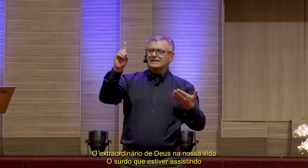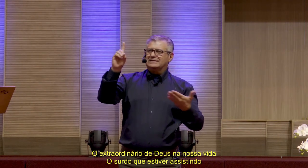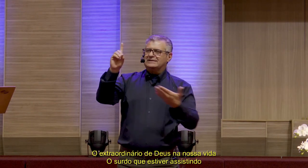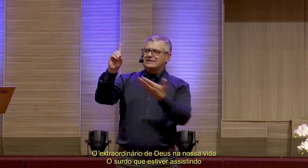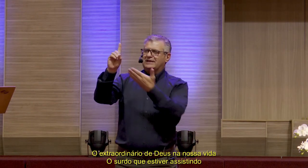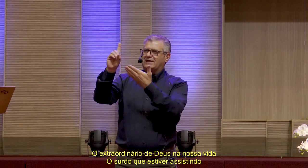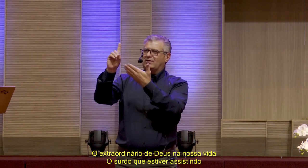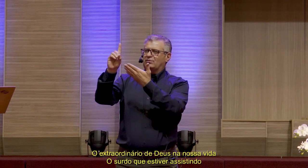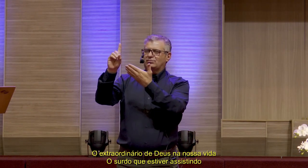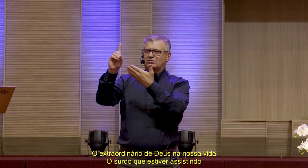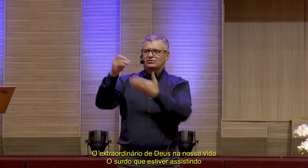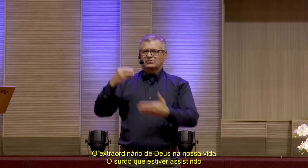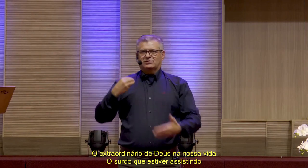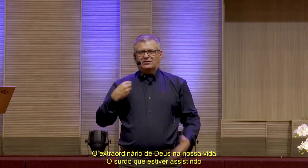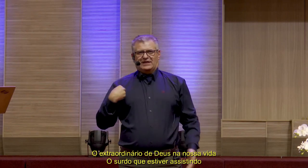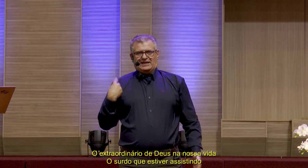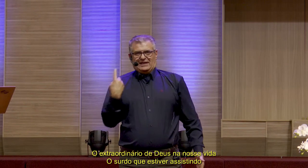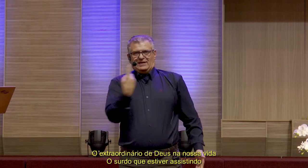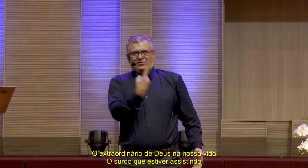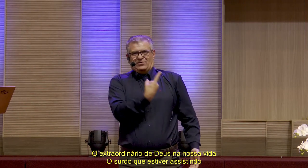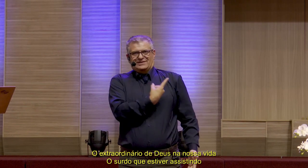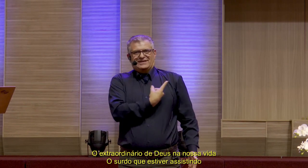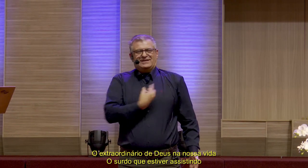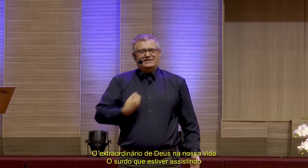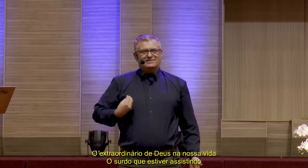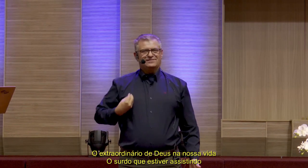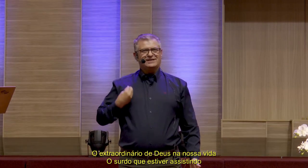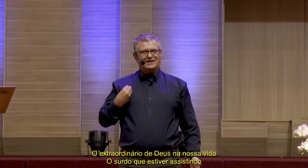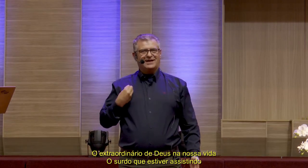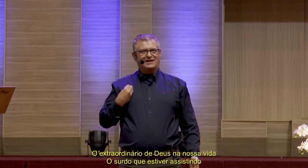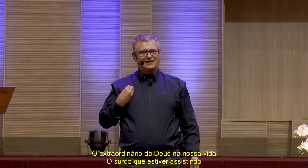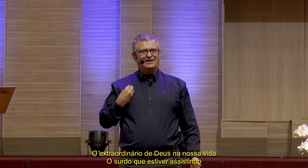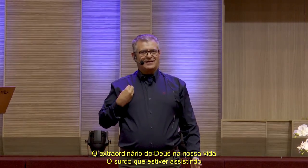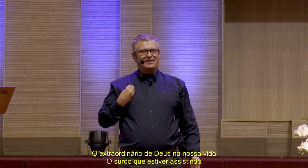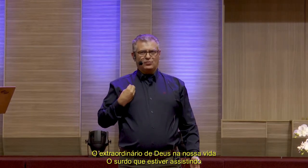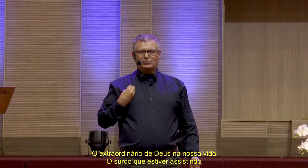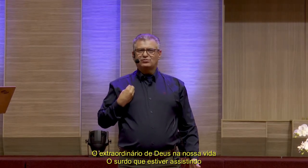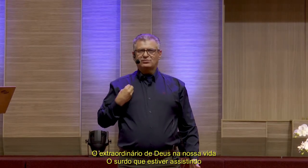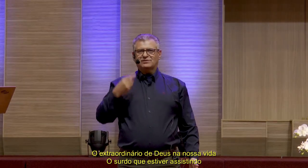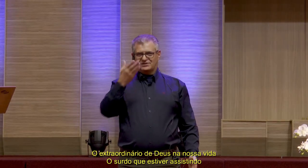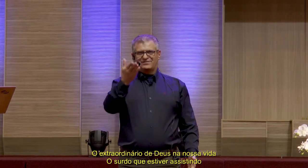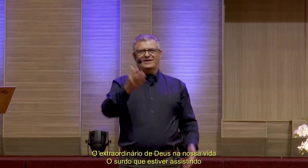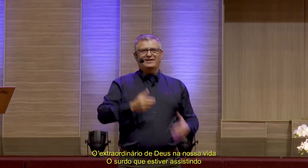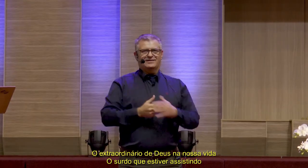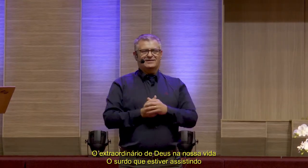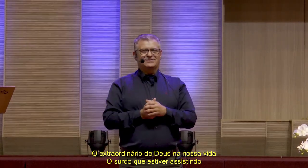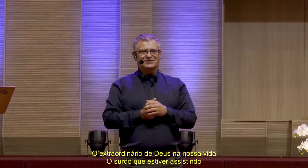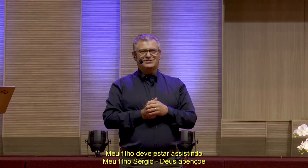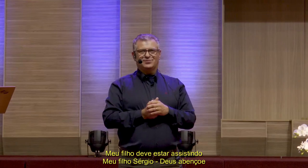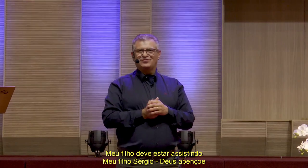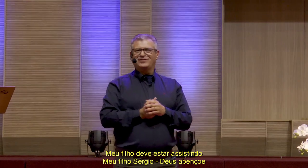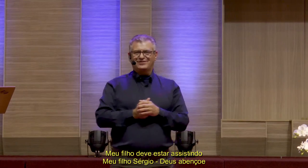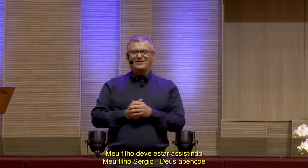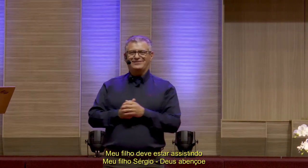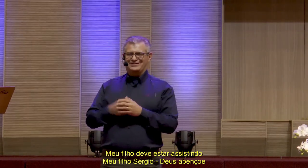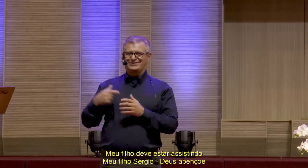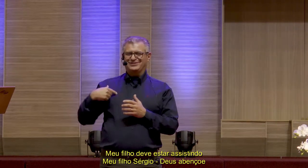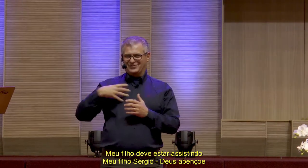de Deus na nossa vida. O surdo que estiver assistindo, meu filho deve assistir, meu